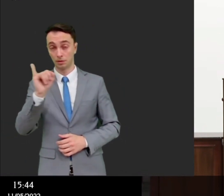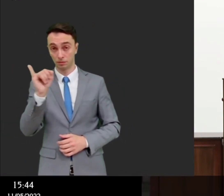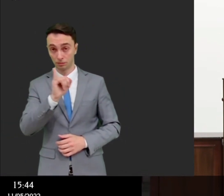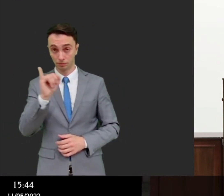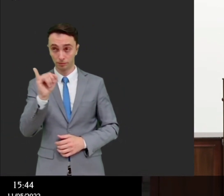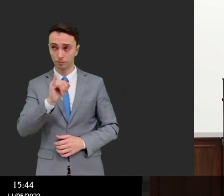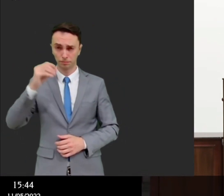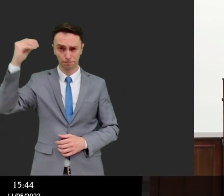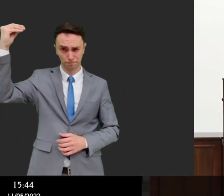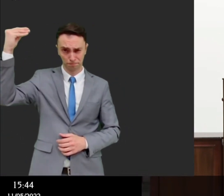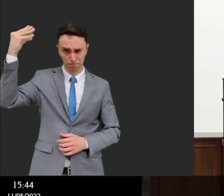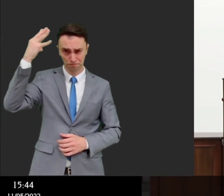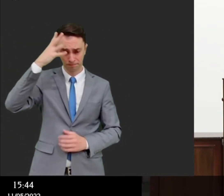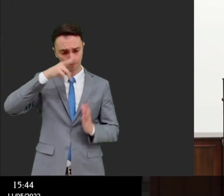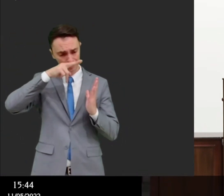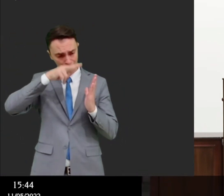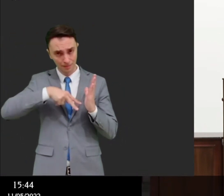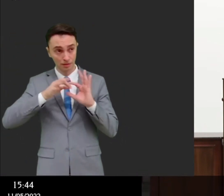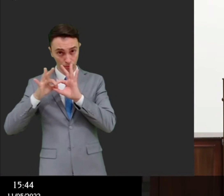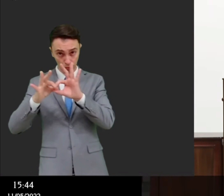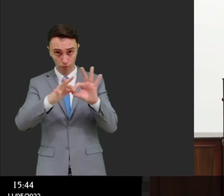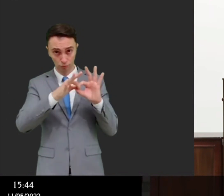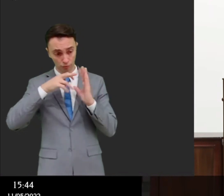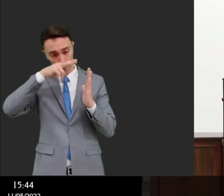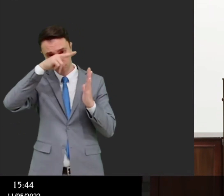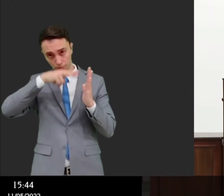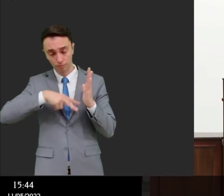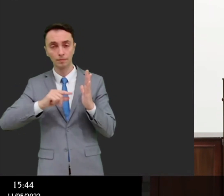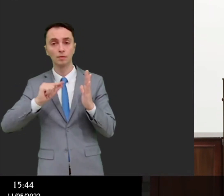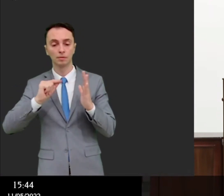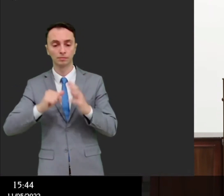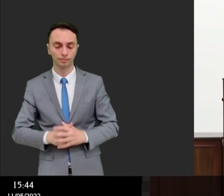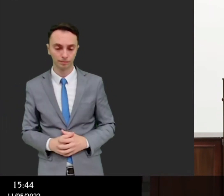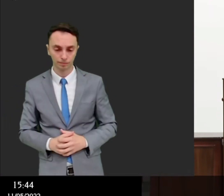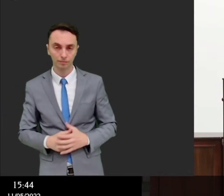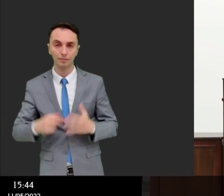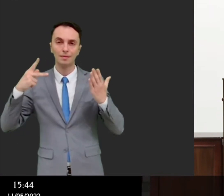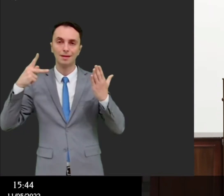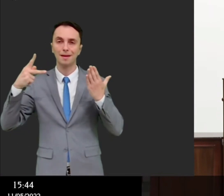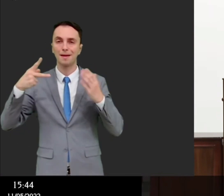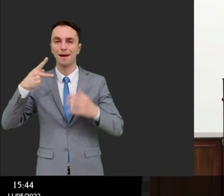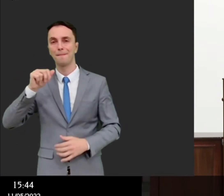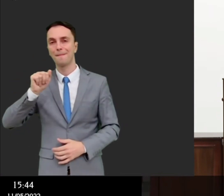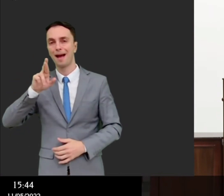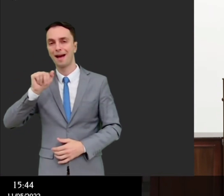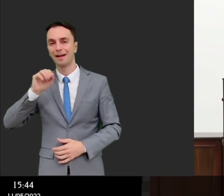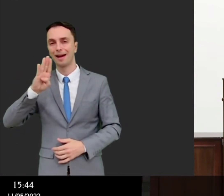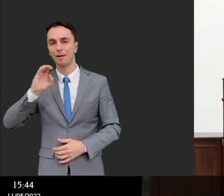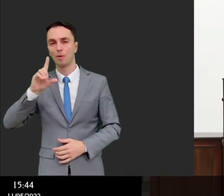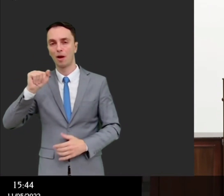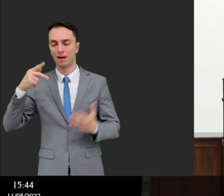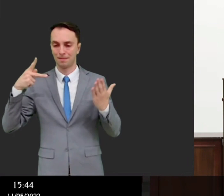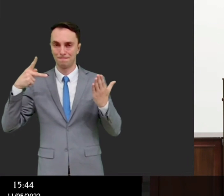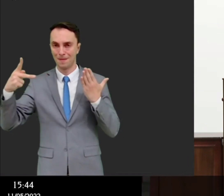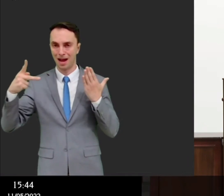Senhor, traz avante para lermos junto a parábola do semeador.